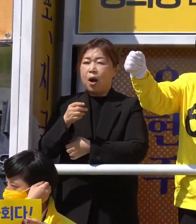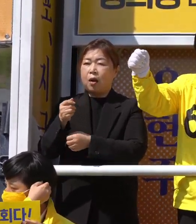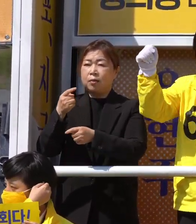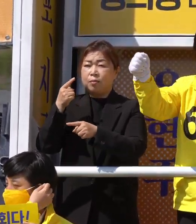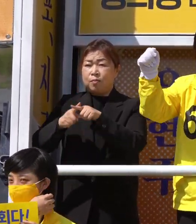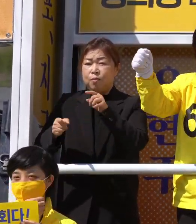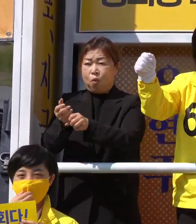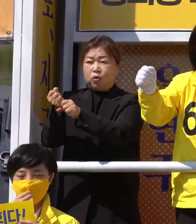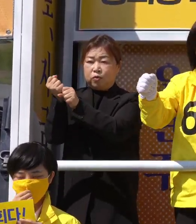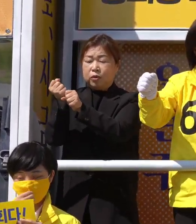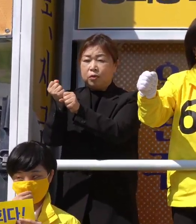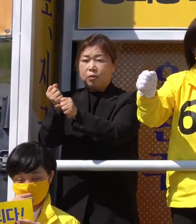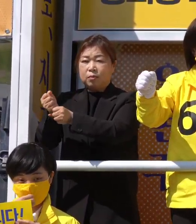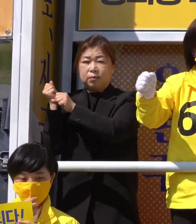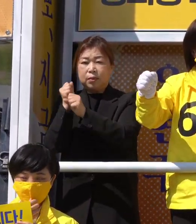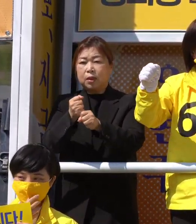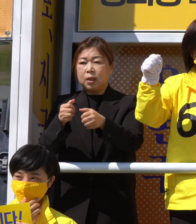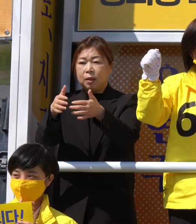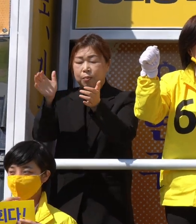몽둥이로 미래통합당을